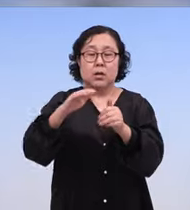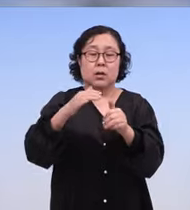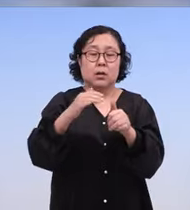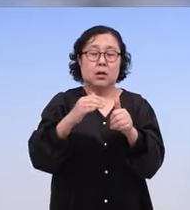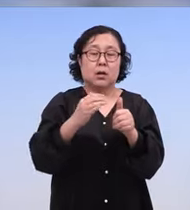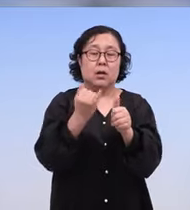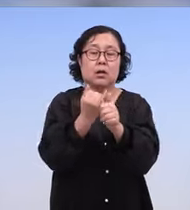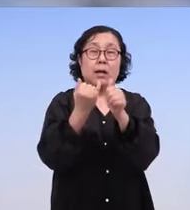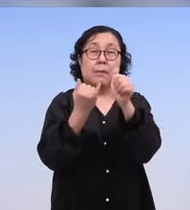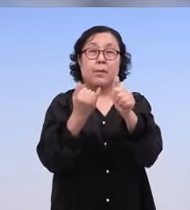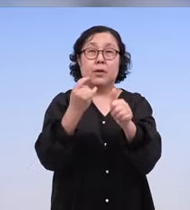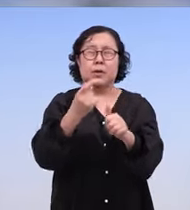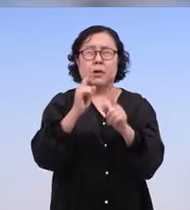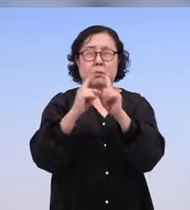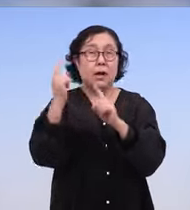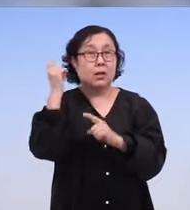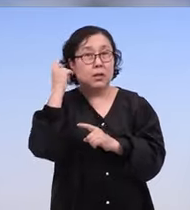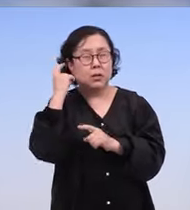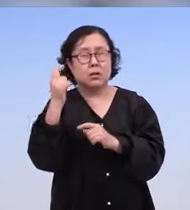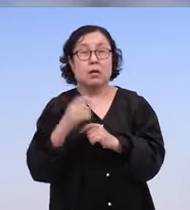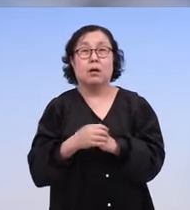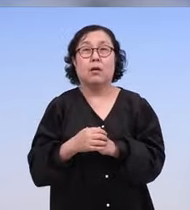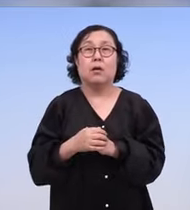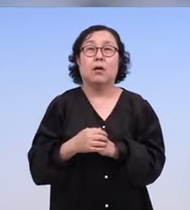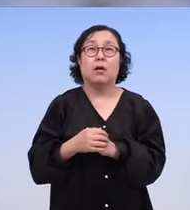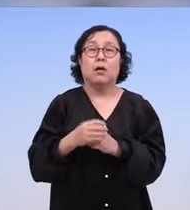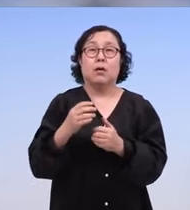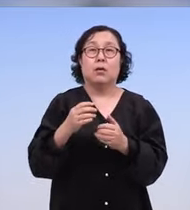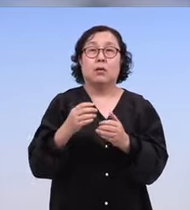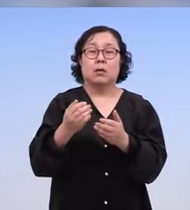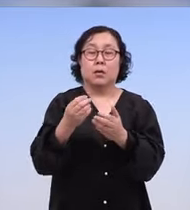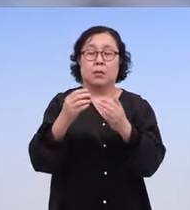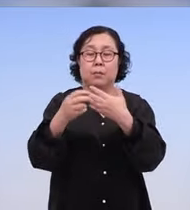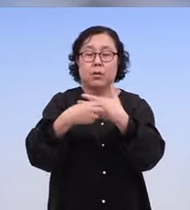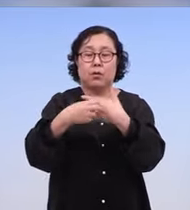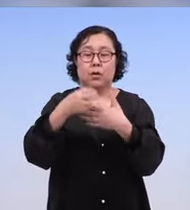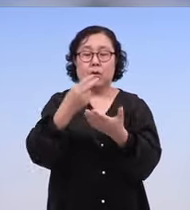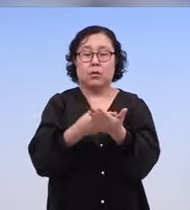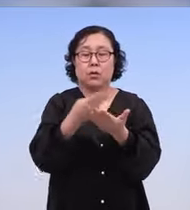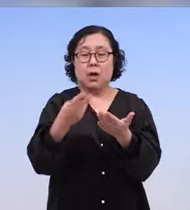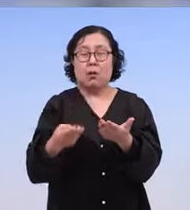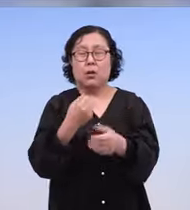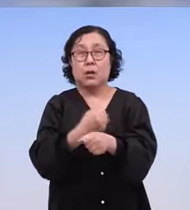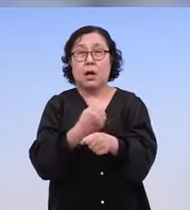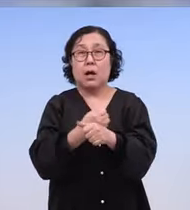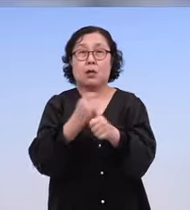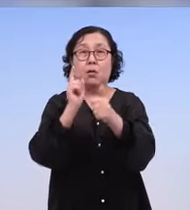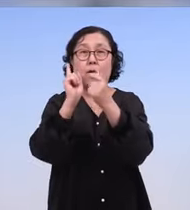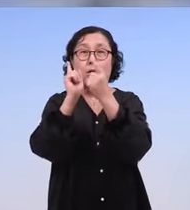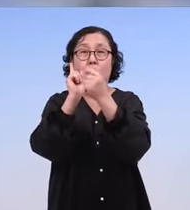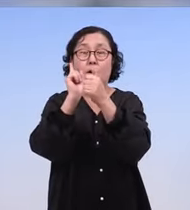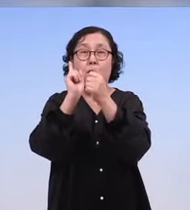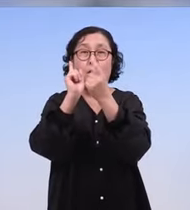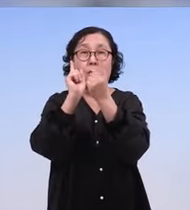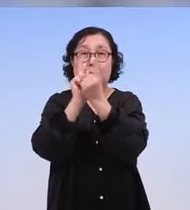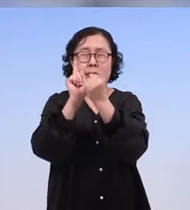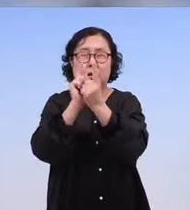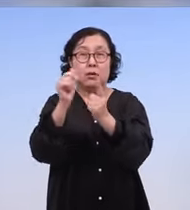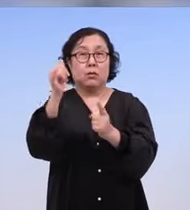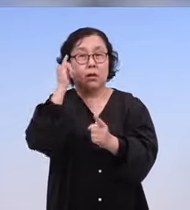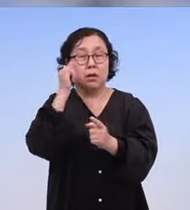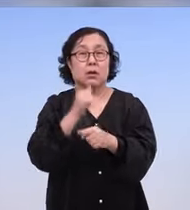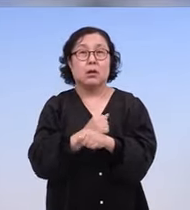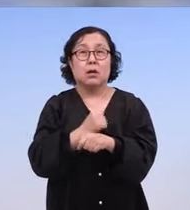거예요. 그래가지고 이제 이 자매가 퇴원하고 얼마 있지도 않은데 만나자고 연락이 온 겁니다. 그 만나고